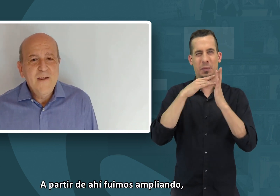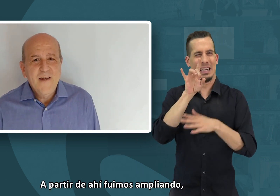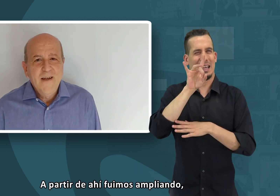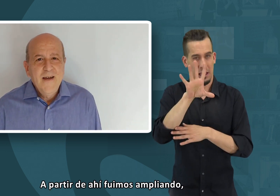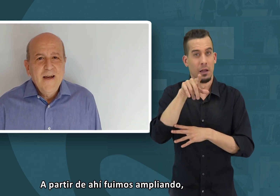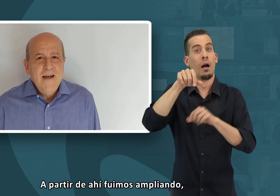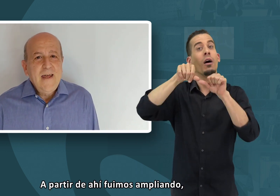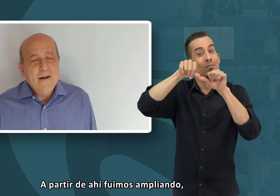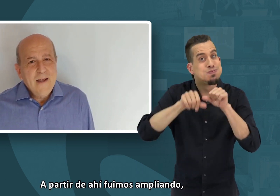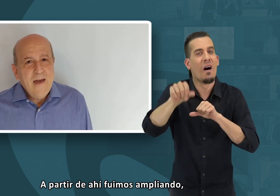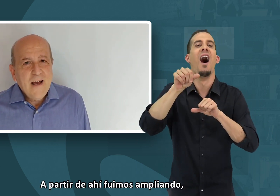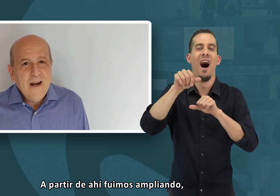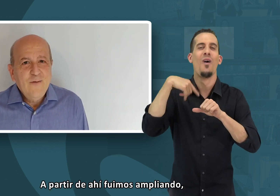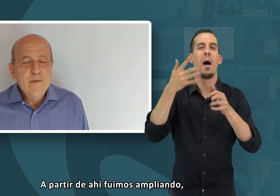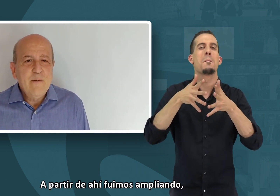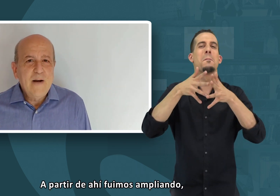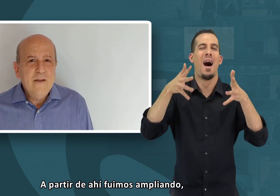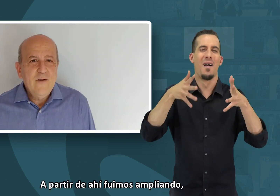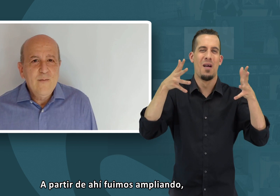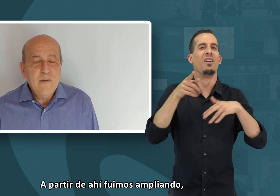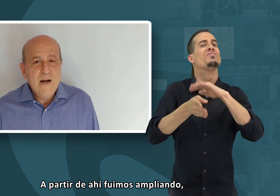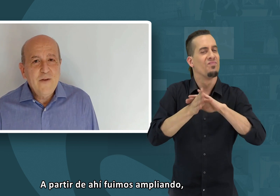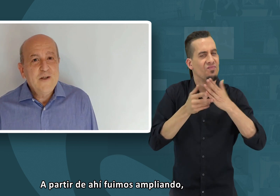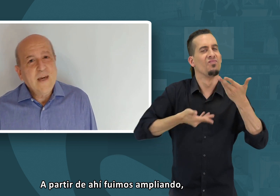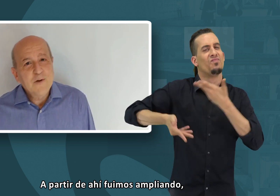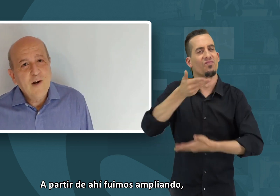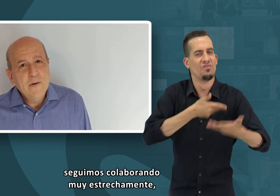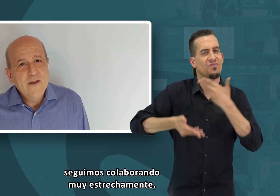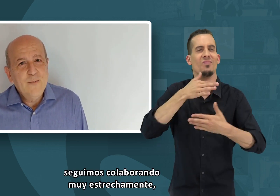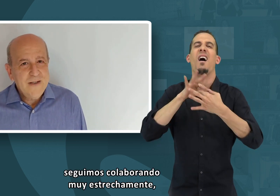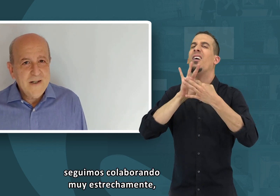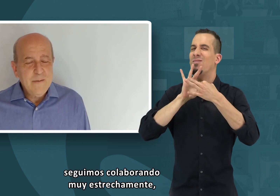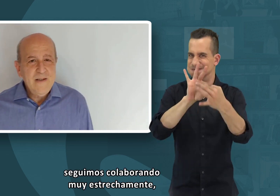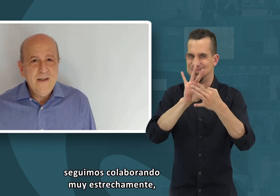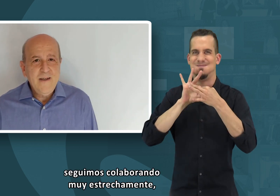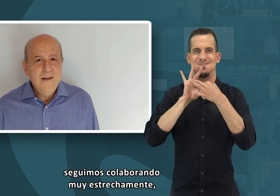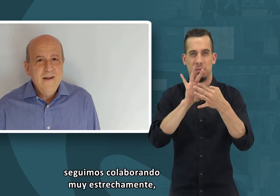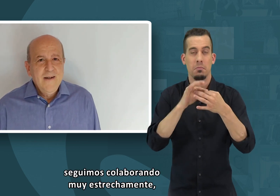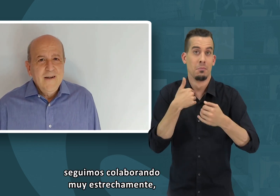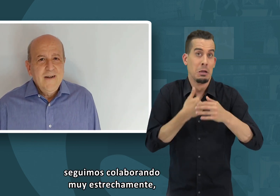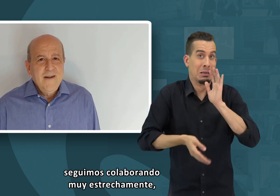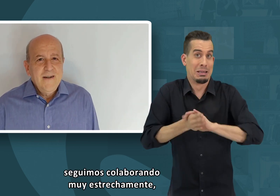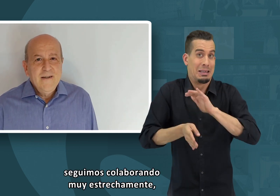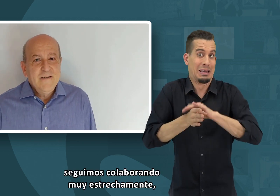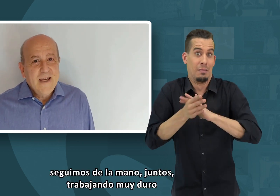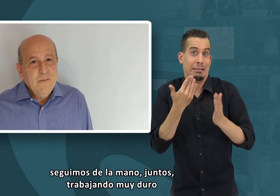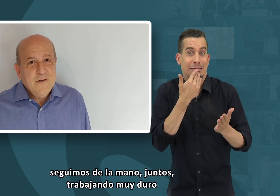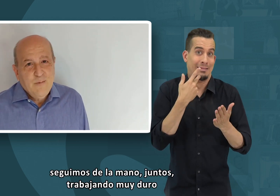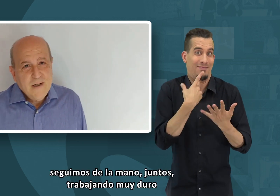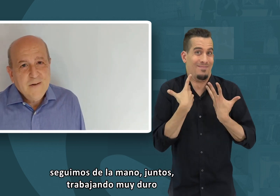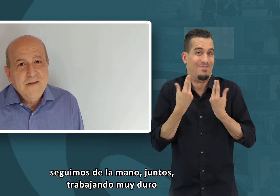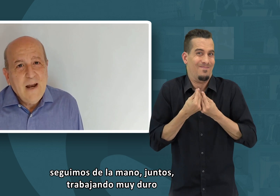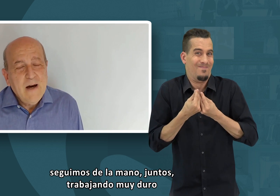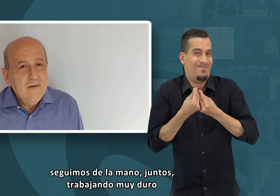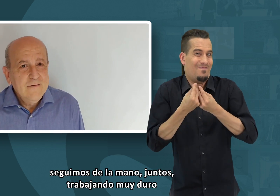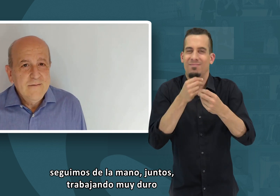de 2015. Y a partir de ahí, claro, fuimos ampliando, seguimos colaborando muy estrechamente, seguimos,